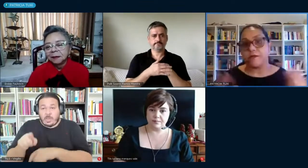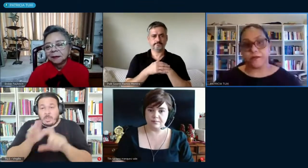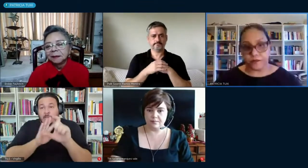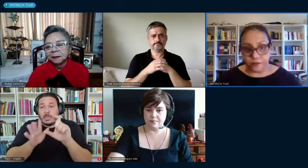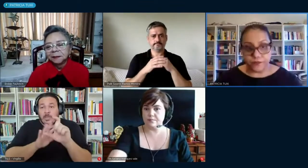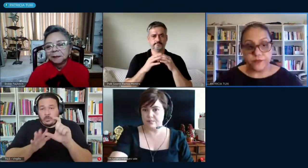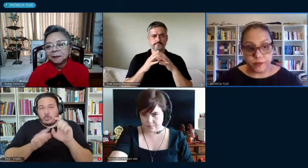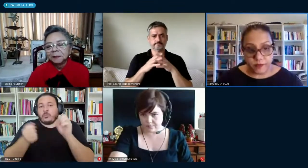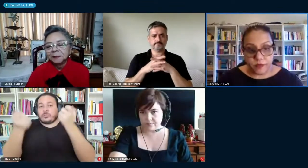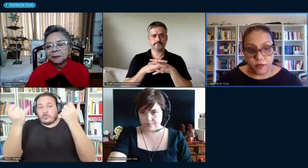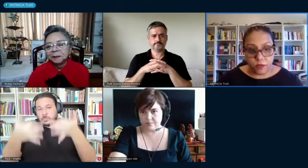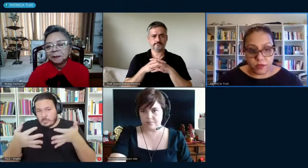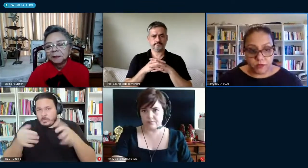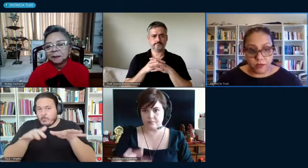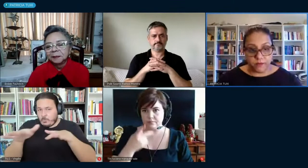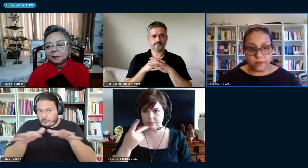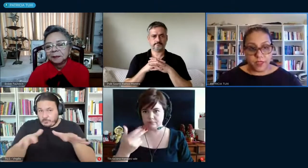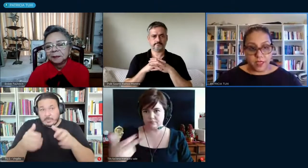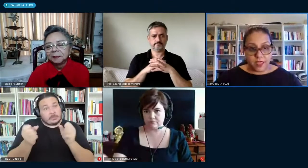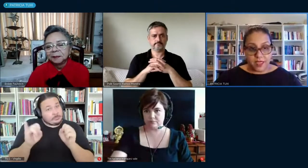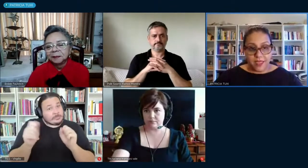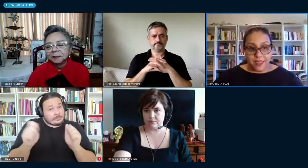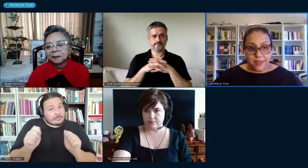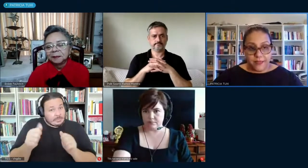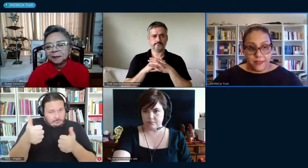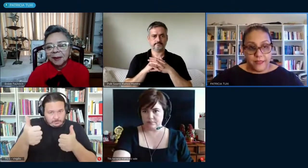movimento, se for possível.